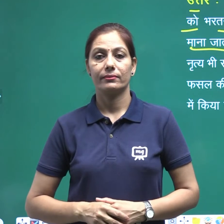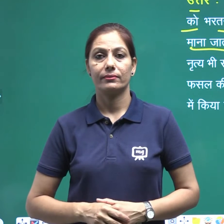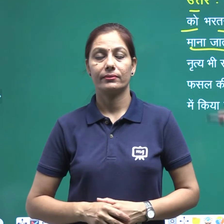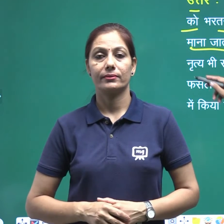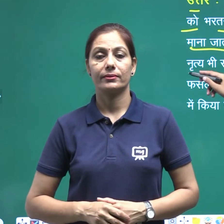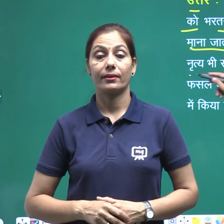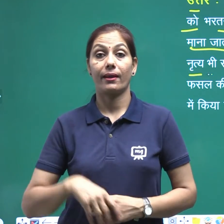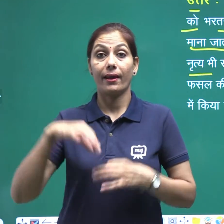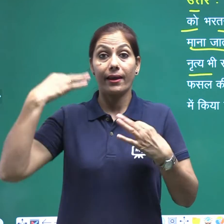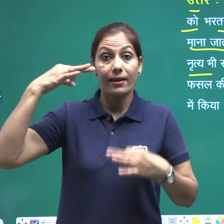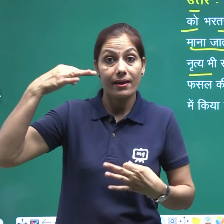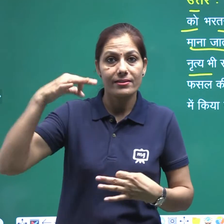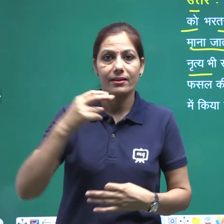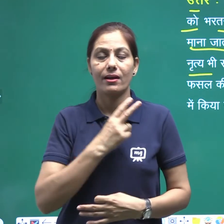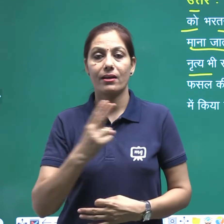टिप्पणी नृत्य भी